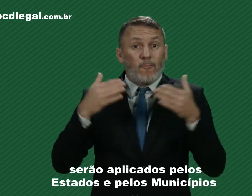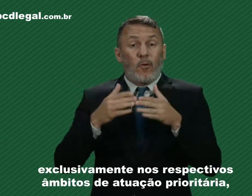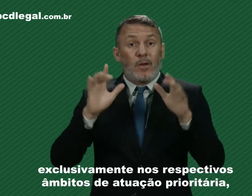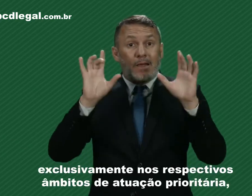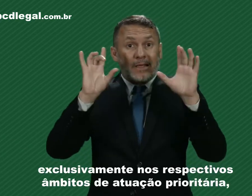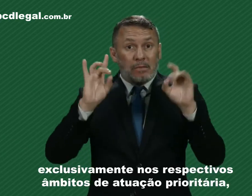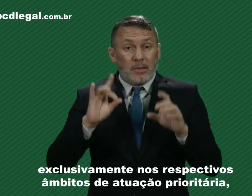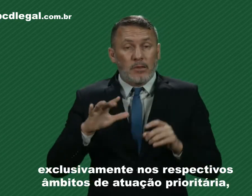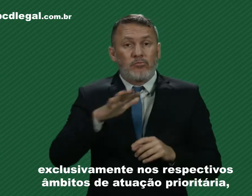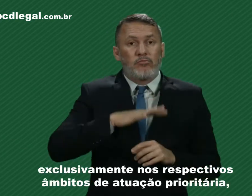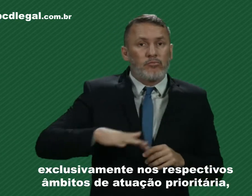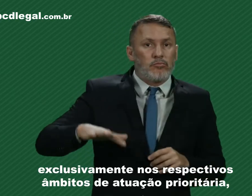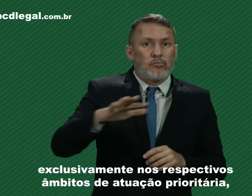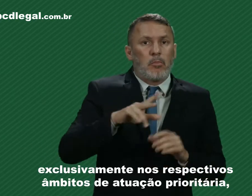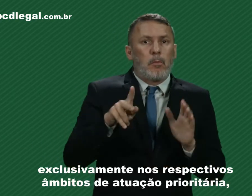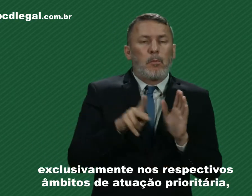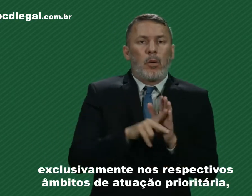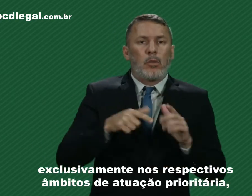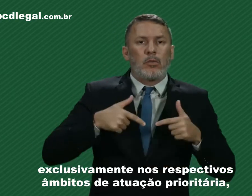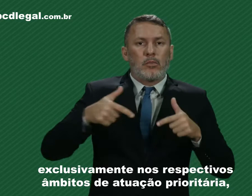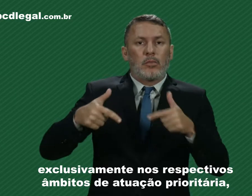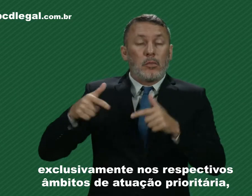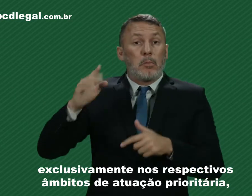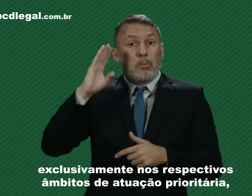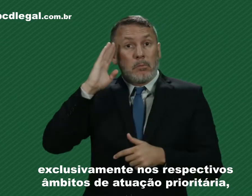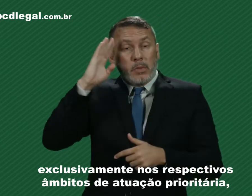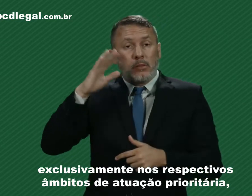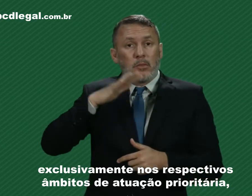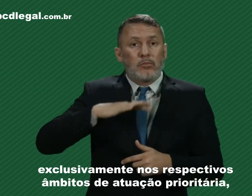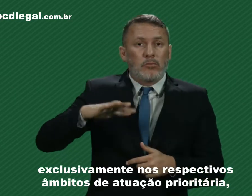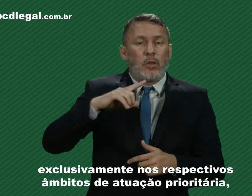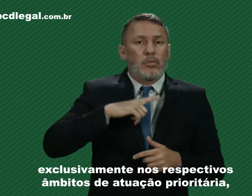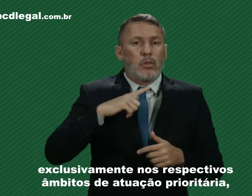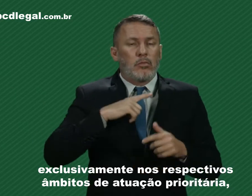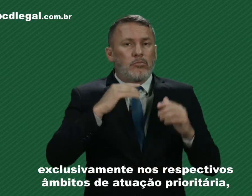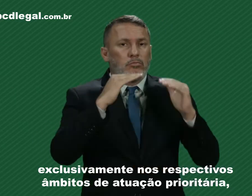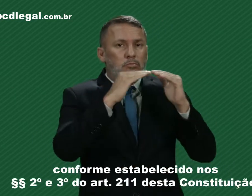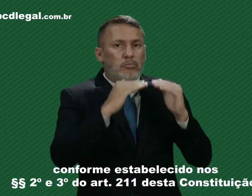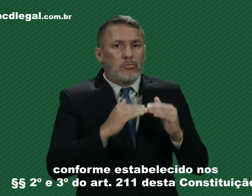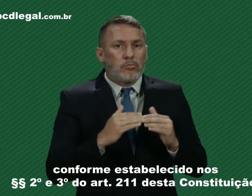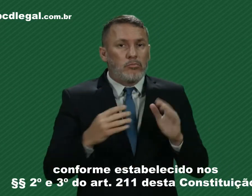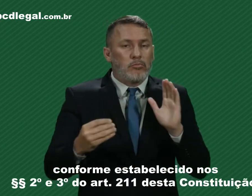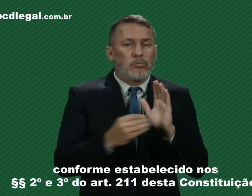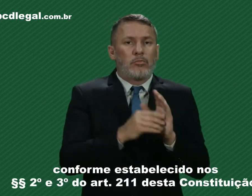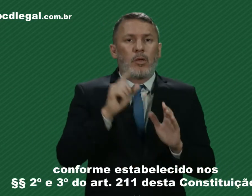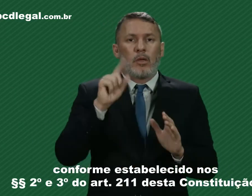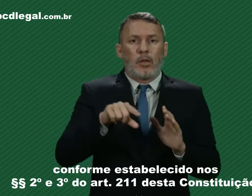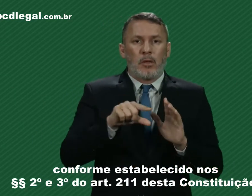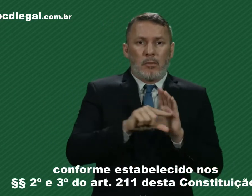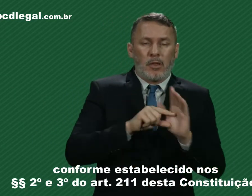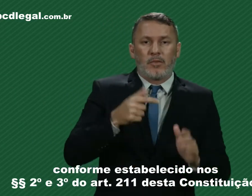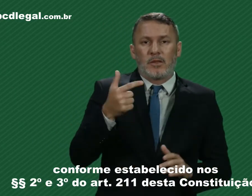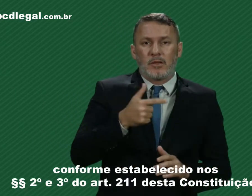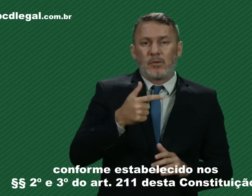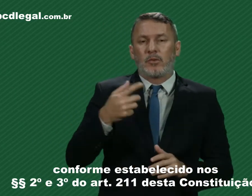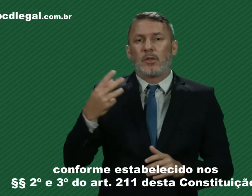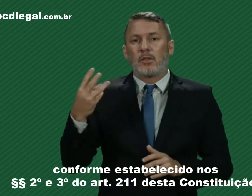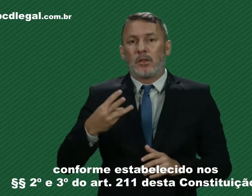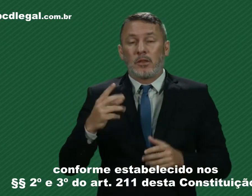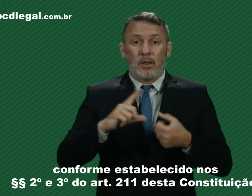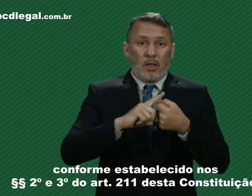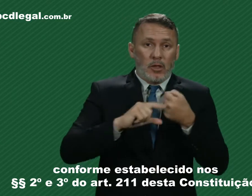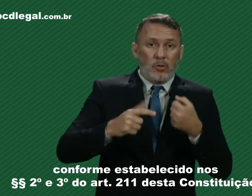municípios exclusivamente nos respectivos âmbitos de atuação prioritária, conforme estabelecido nos